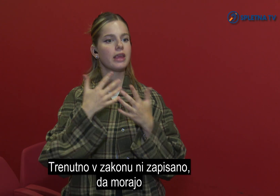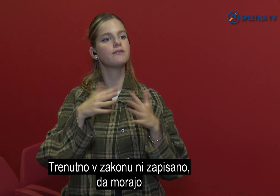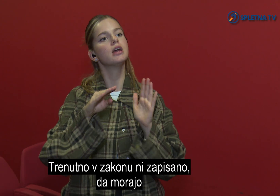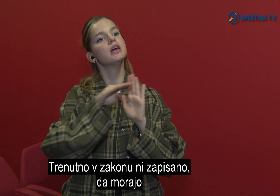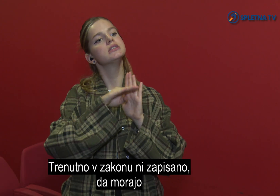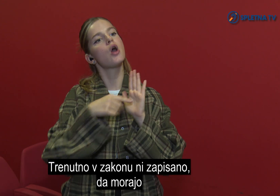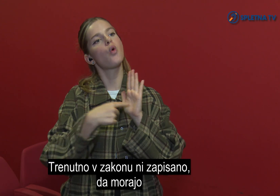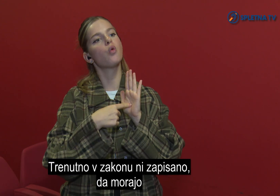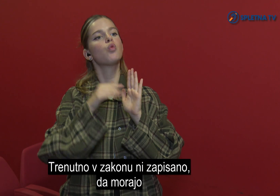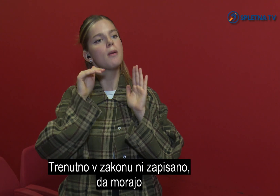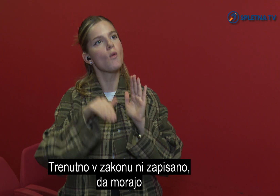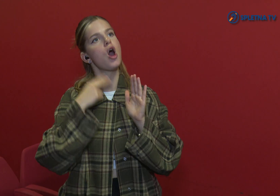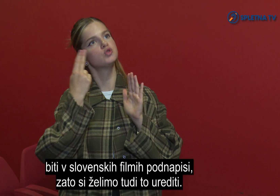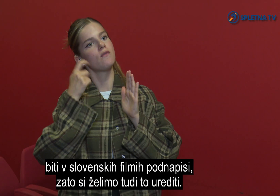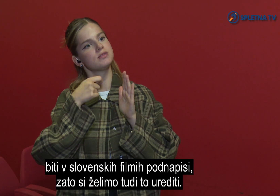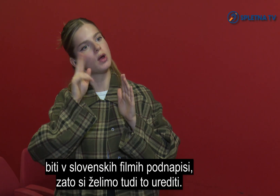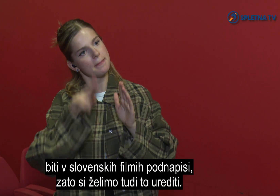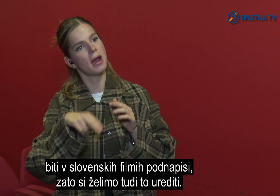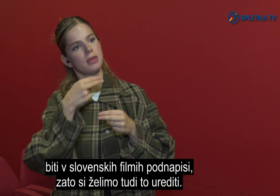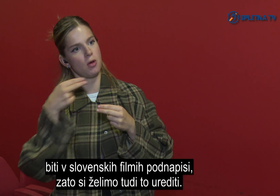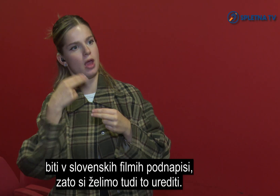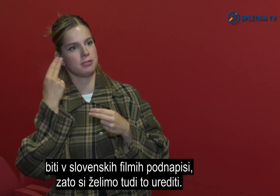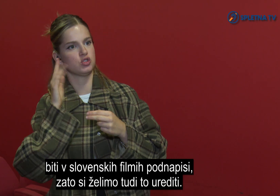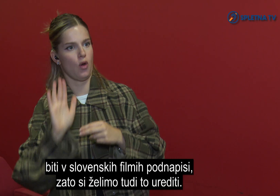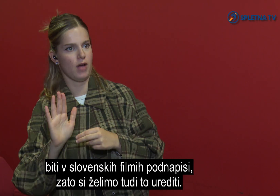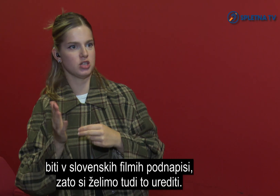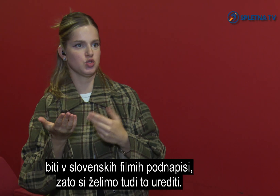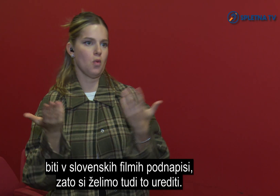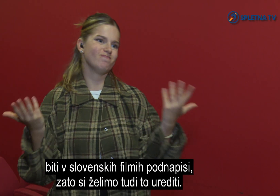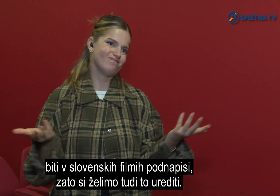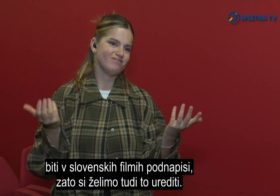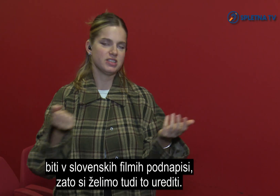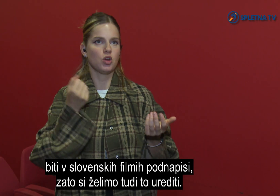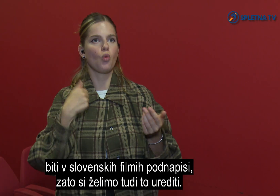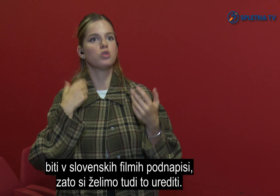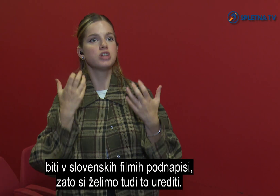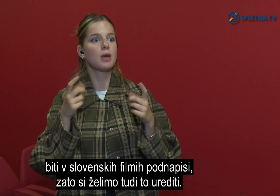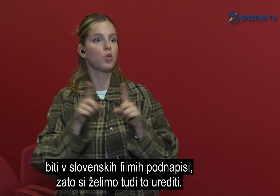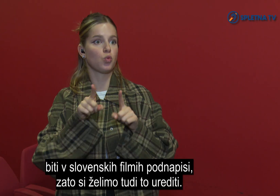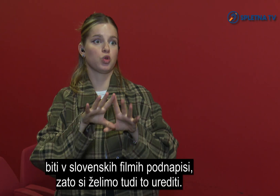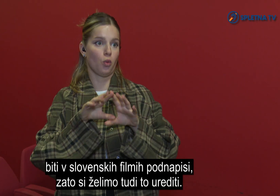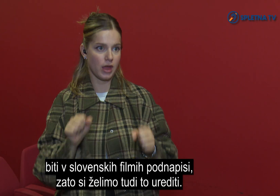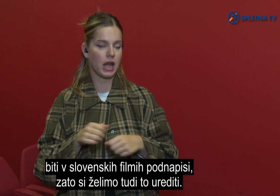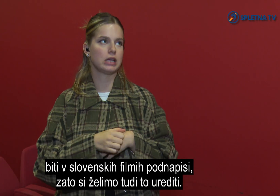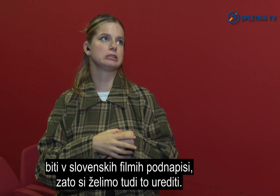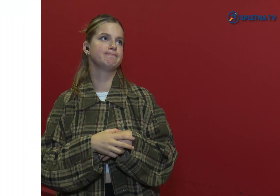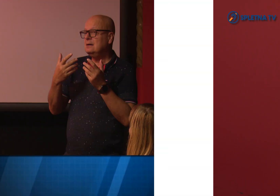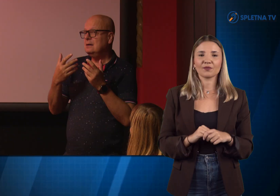Trenutno v zakonu ni zapisano, da morajo biti v slovenskih filmih podnapisi, zato si želimo tudi to urediti.